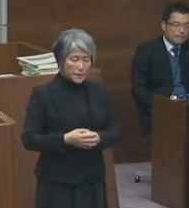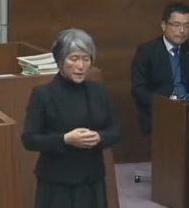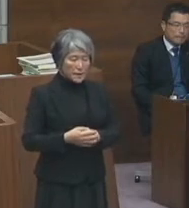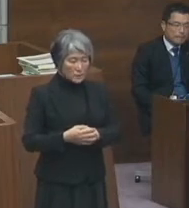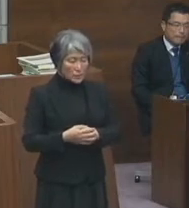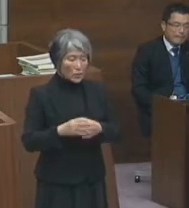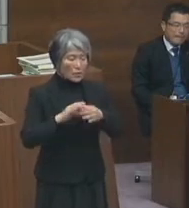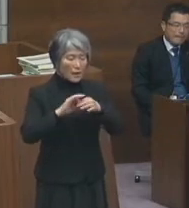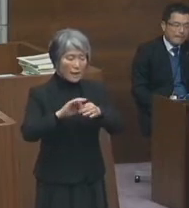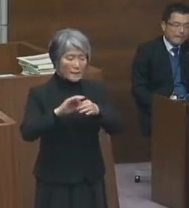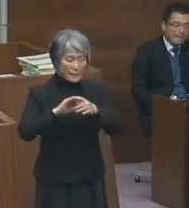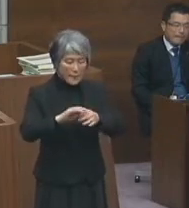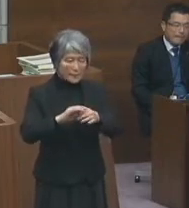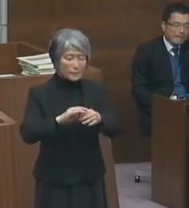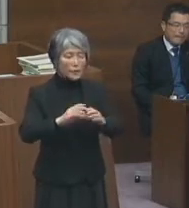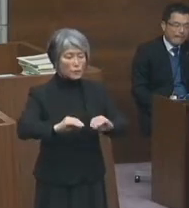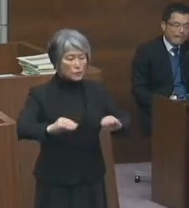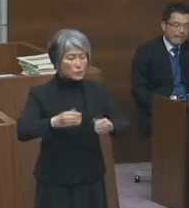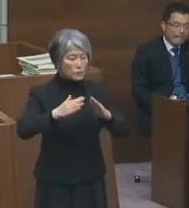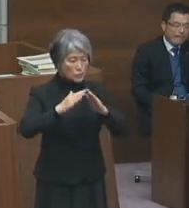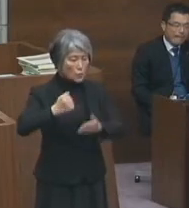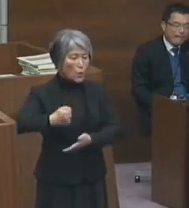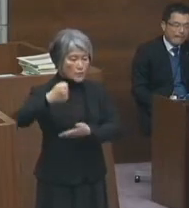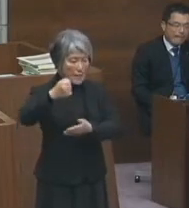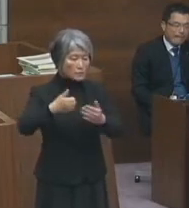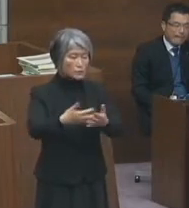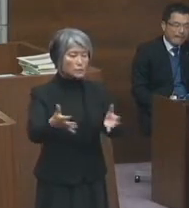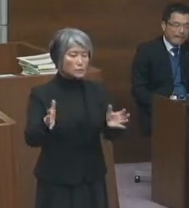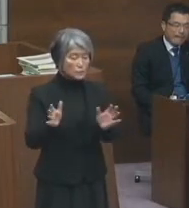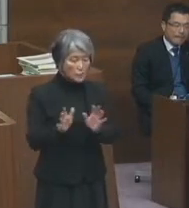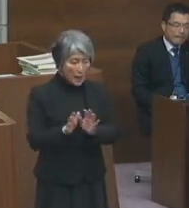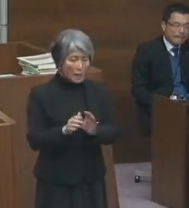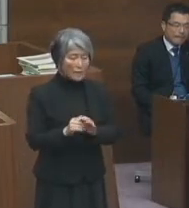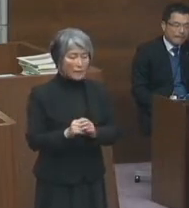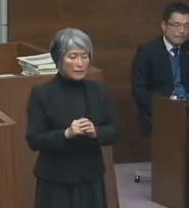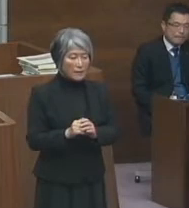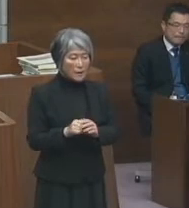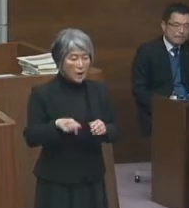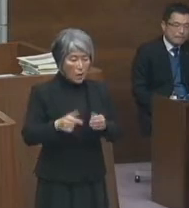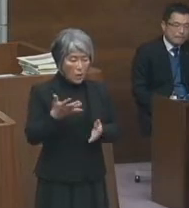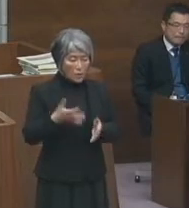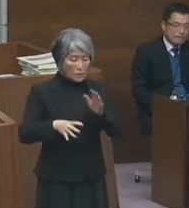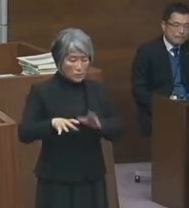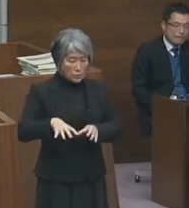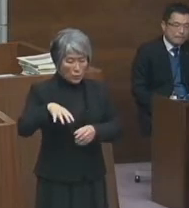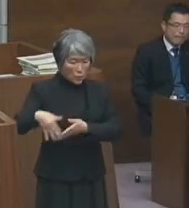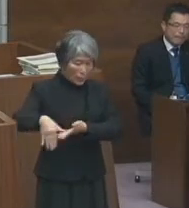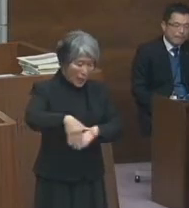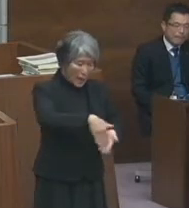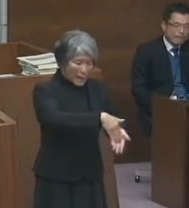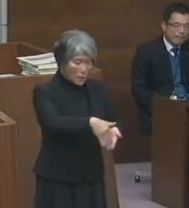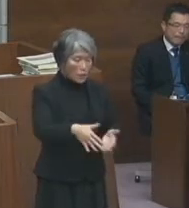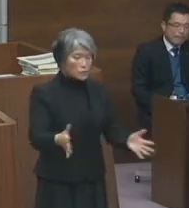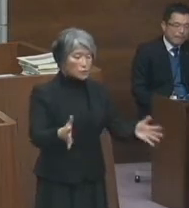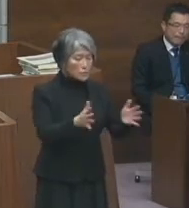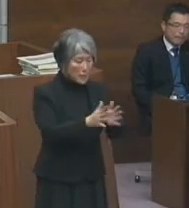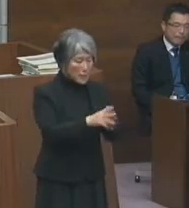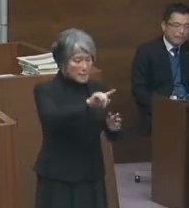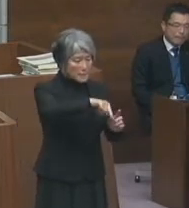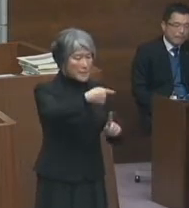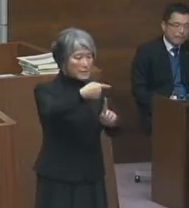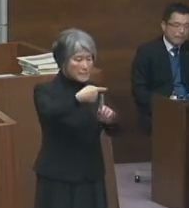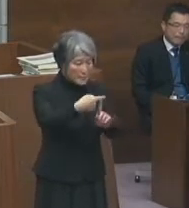開発事業者に決定した後、本市としましては、保育所前を含め、JT 跡地北側